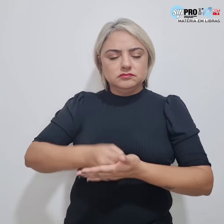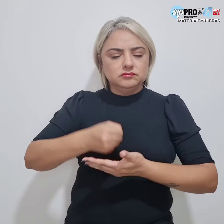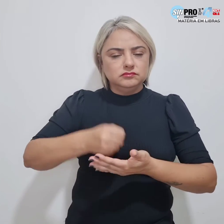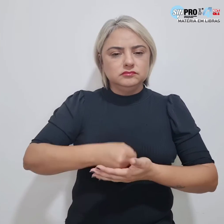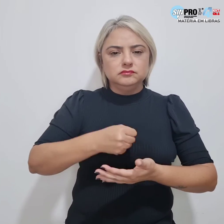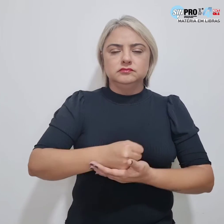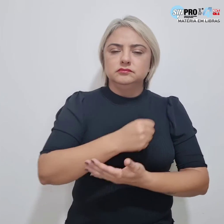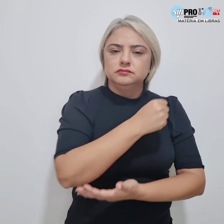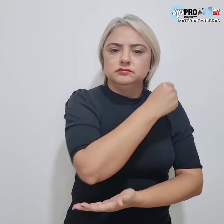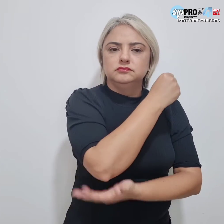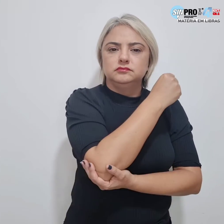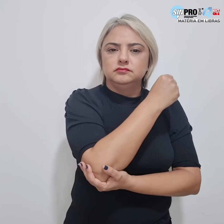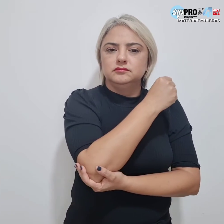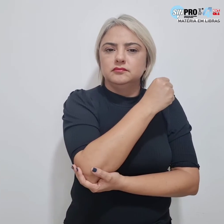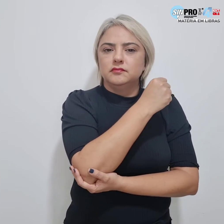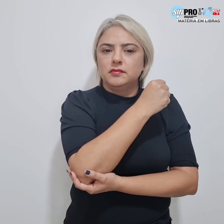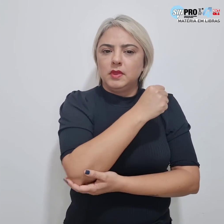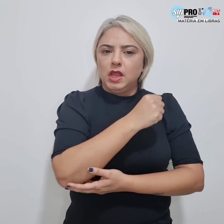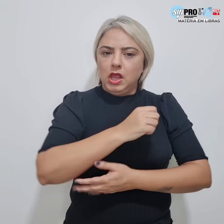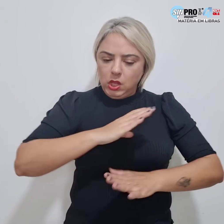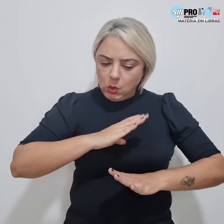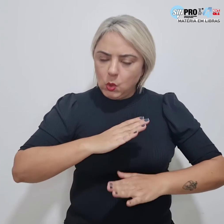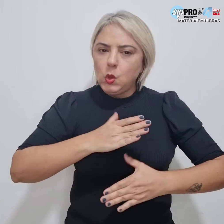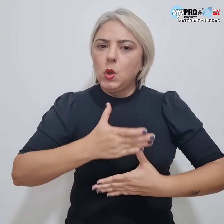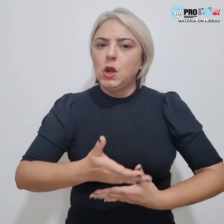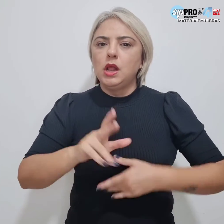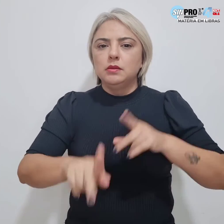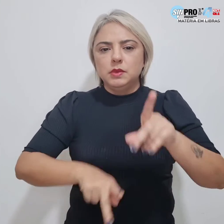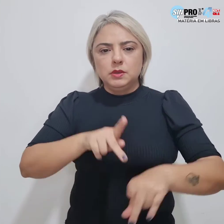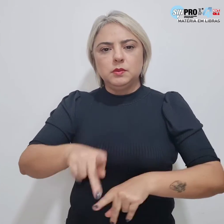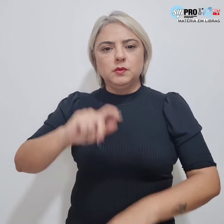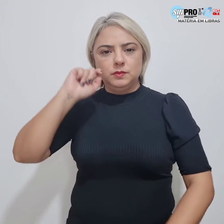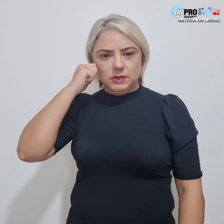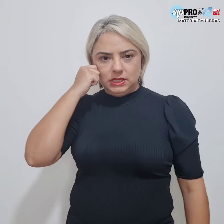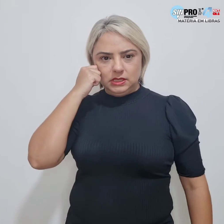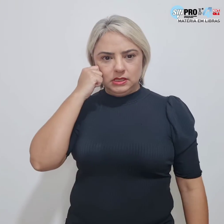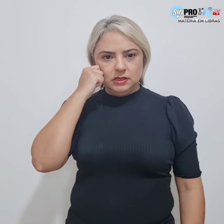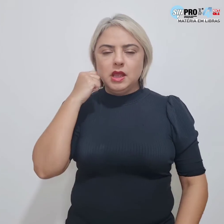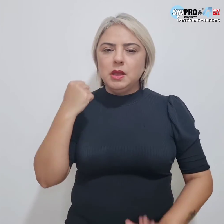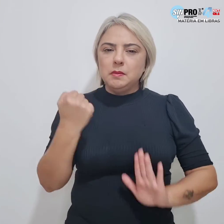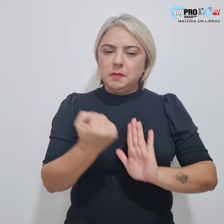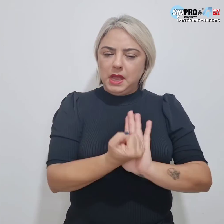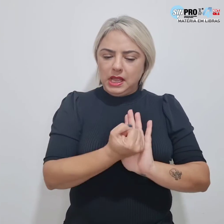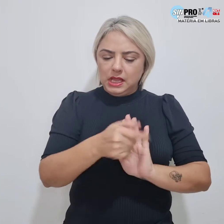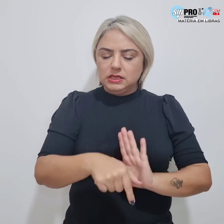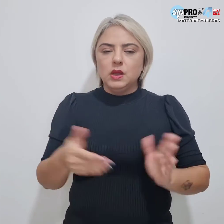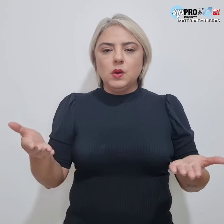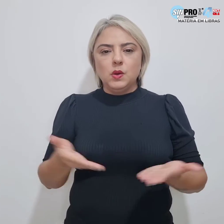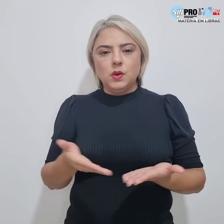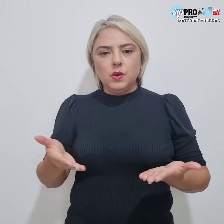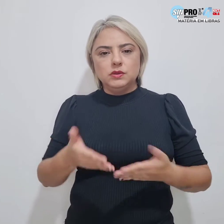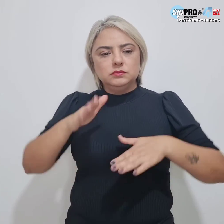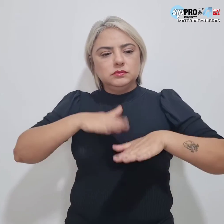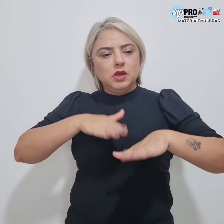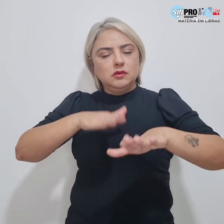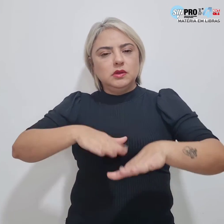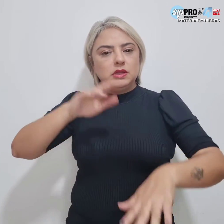e resistência bravamente travada pelo povo preto, marcadas hoje por movimentos negros